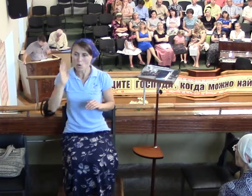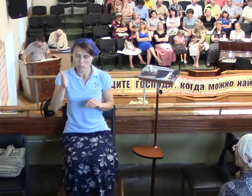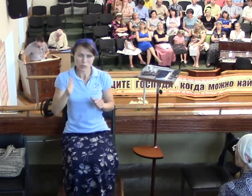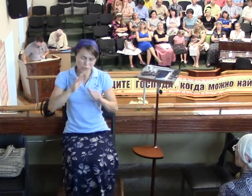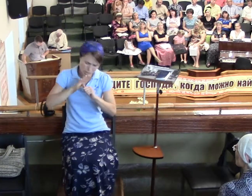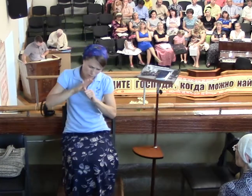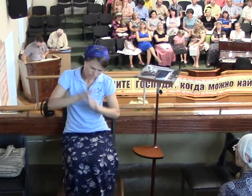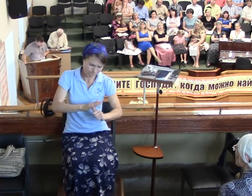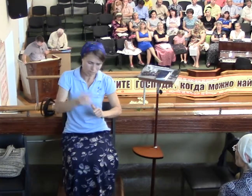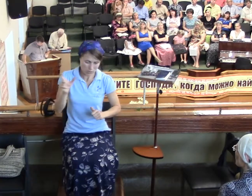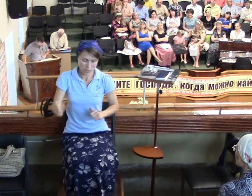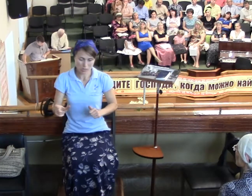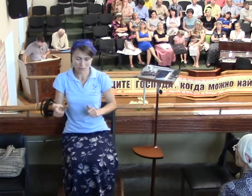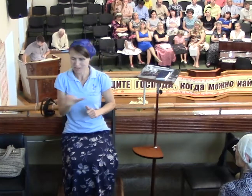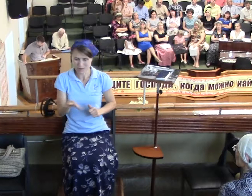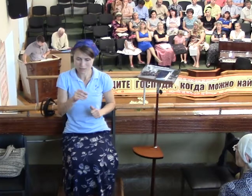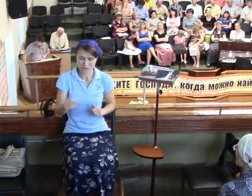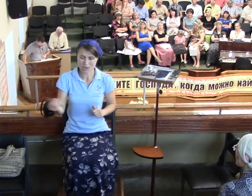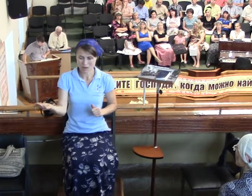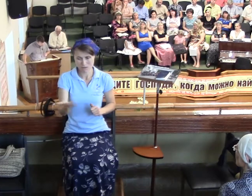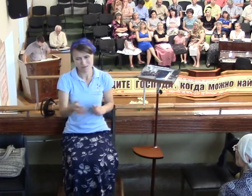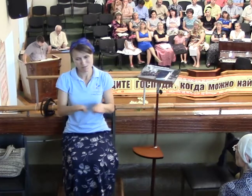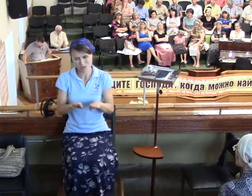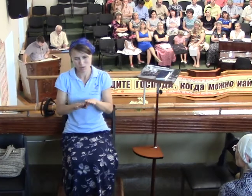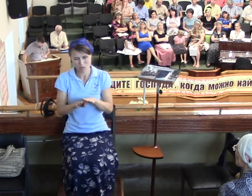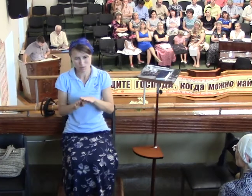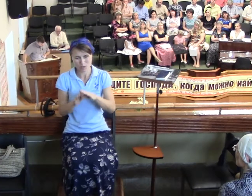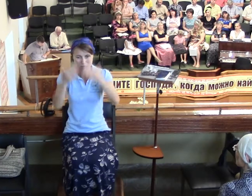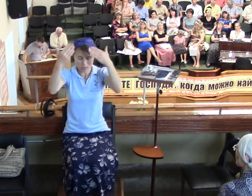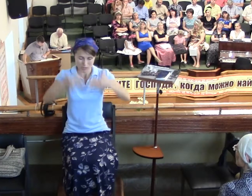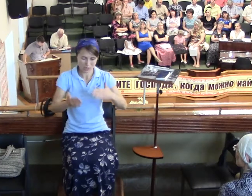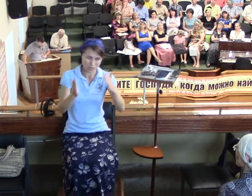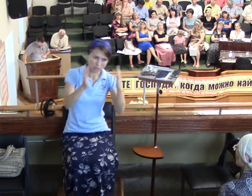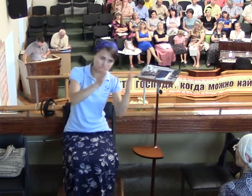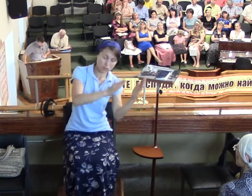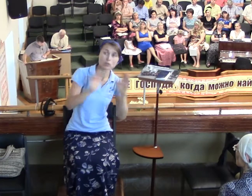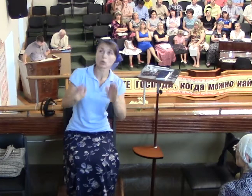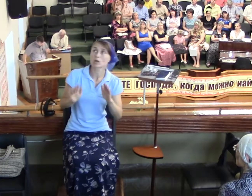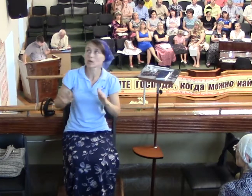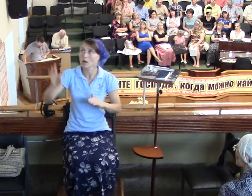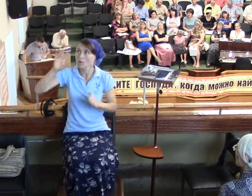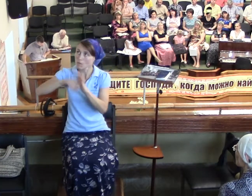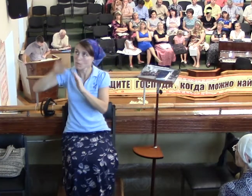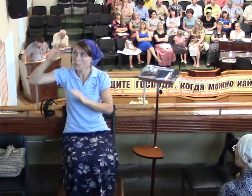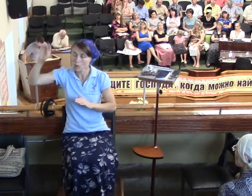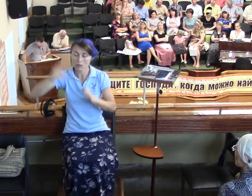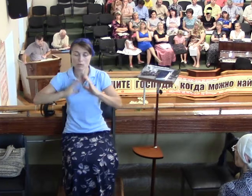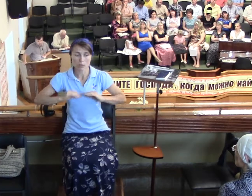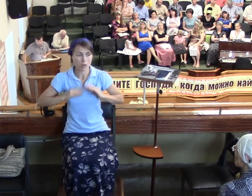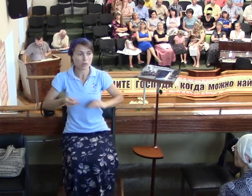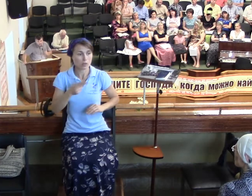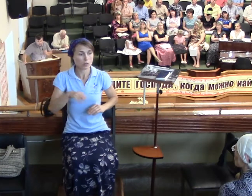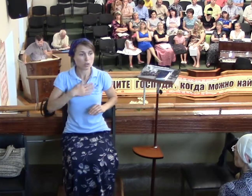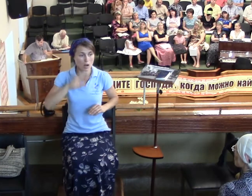как наклонившаяся стена, как града пошатнувшаяся. Только в Боге успокаивайся, душа моя, ибо на Него